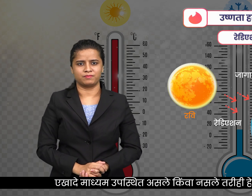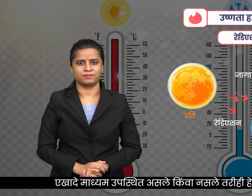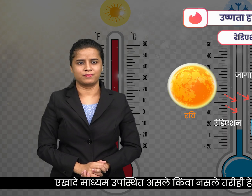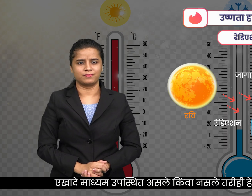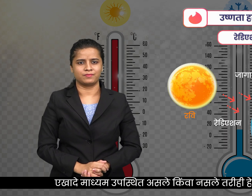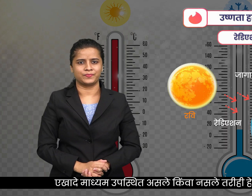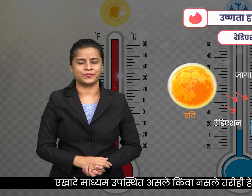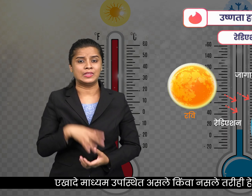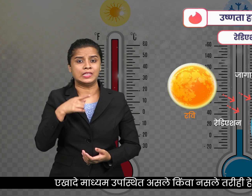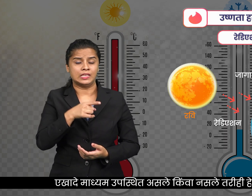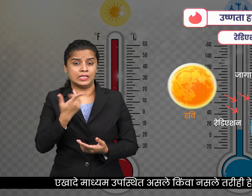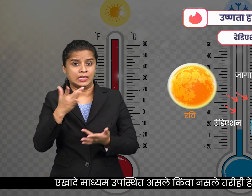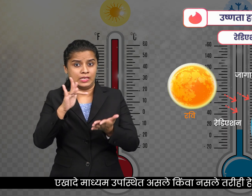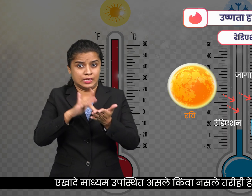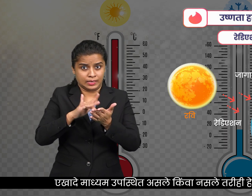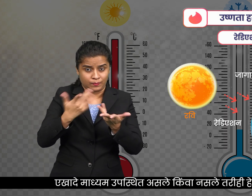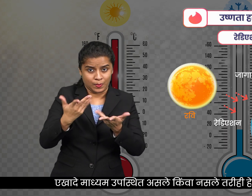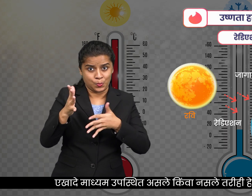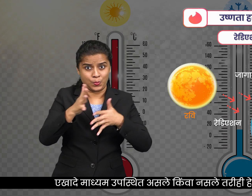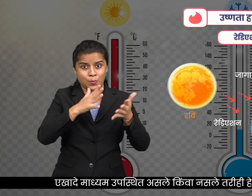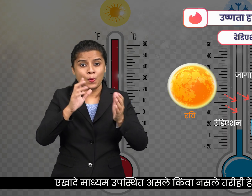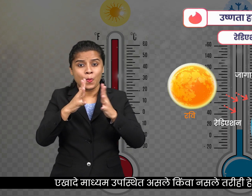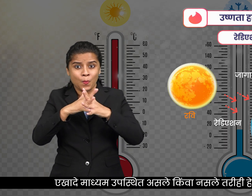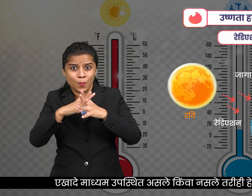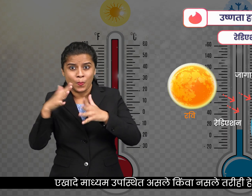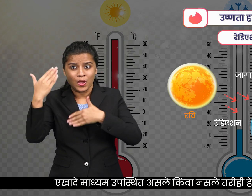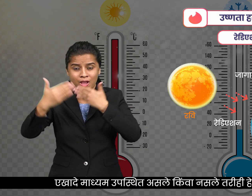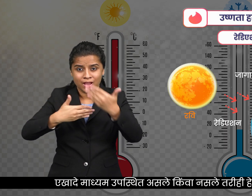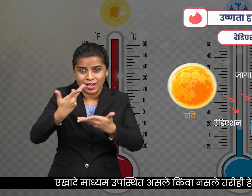एखादे माध्यम उपस्थित असेल किंवा नसेल तरीही हे घडू शकते.